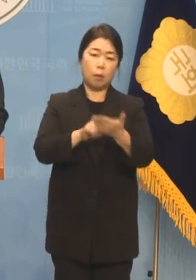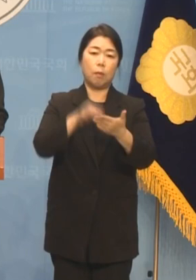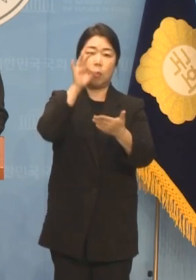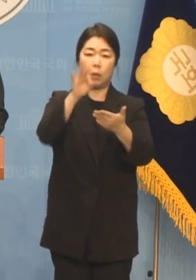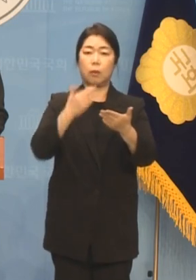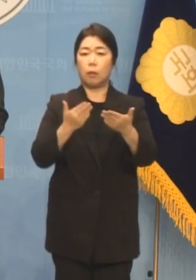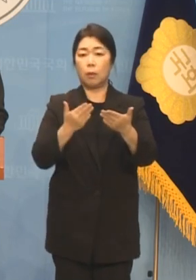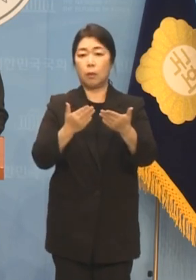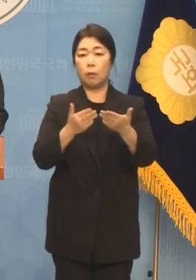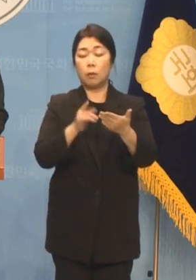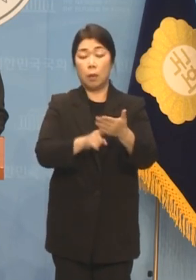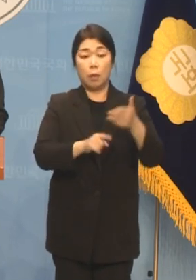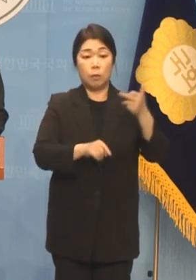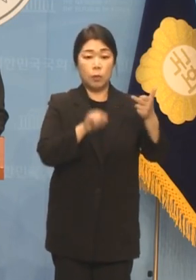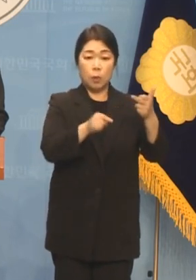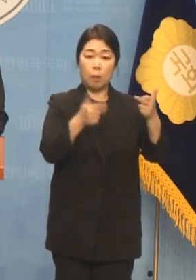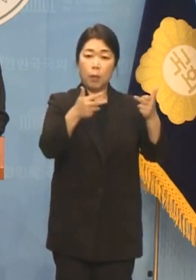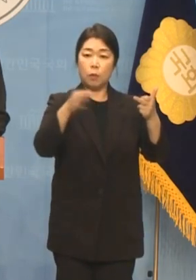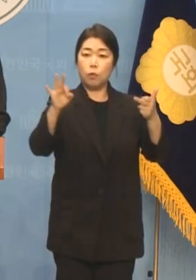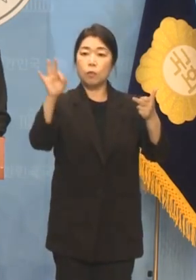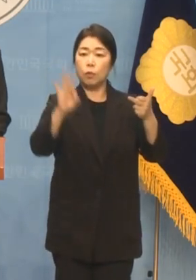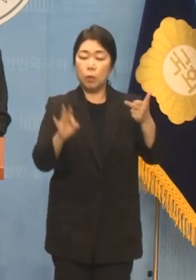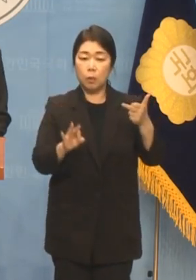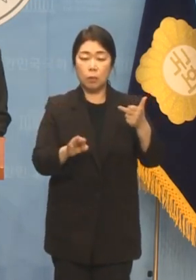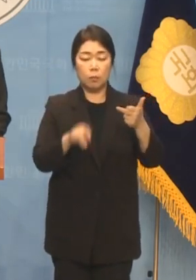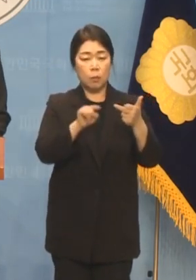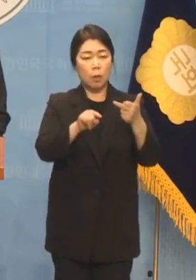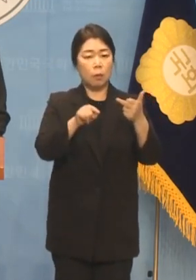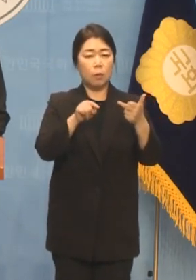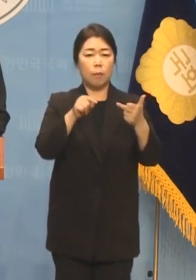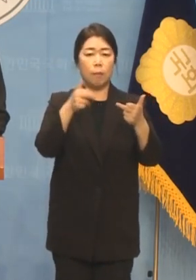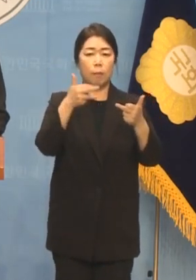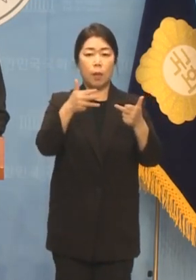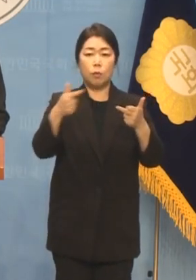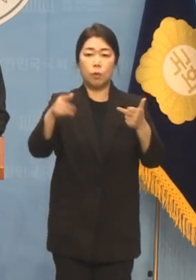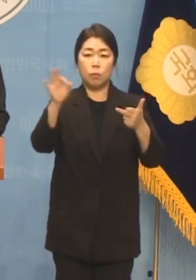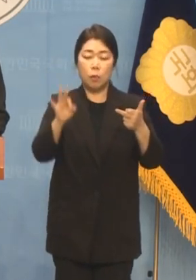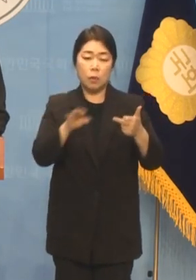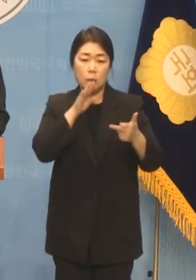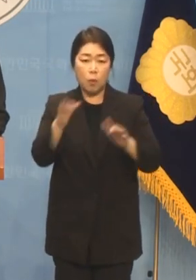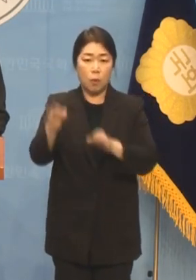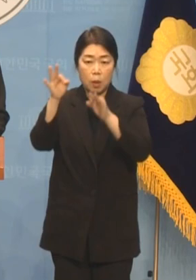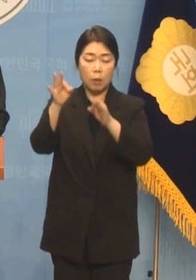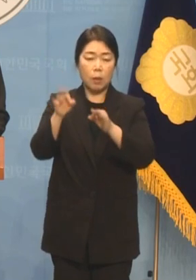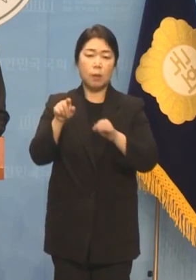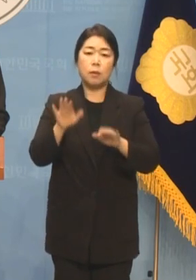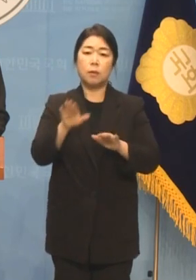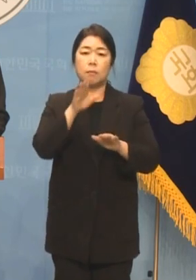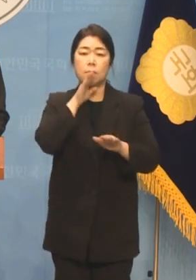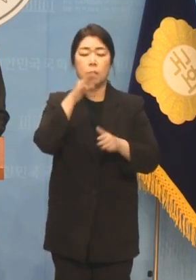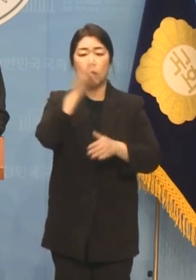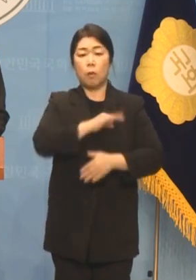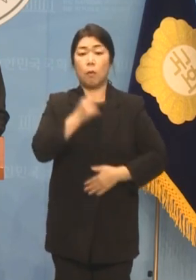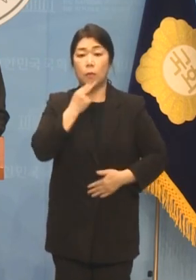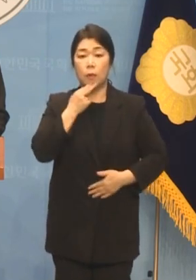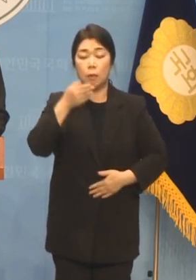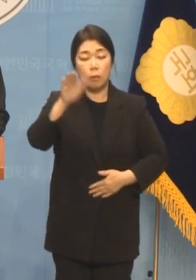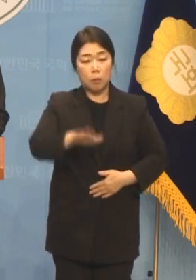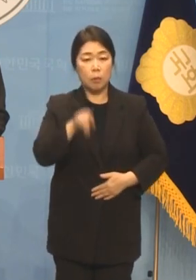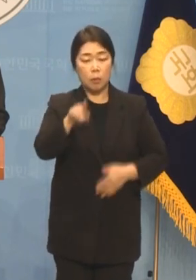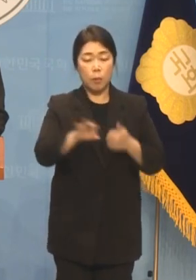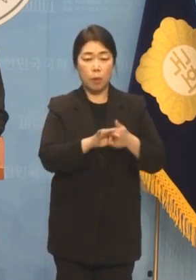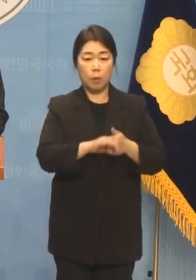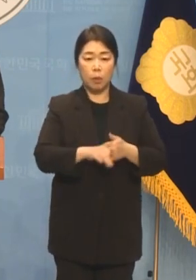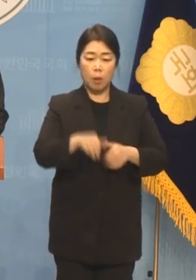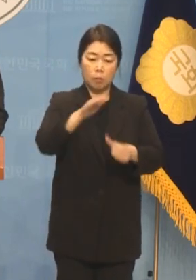일시의 17.86%의 인상은 현실적이지 않습니다. 그렇다고 해서 미래 세대에게 국민연금을 부담으로